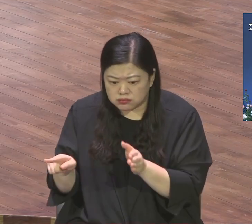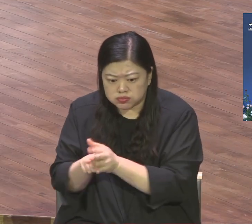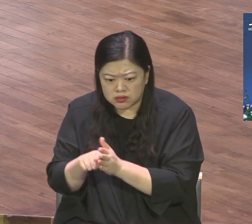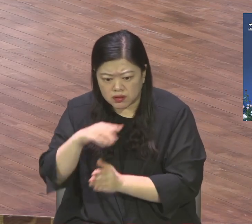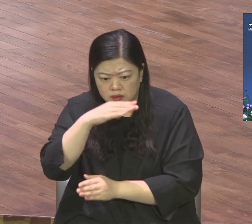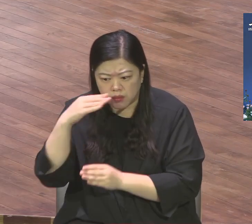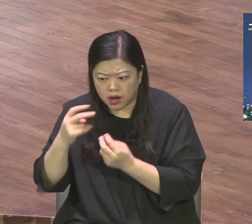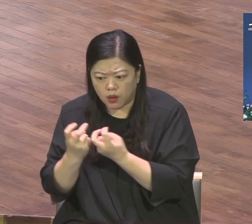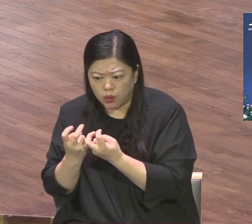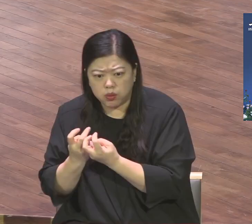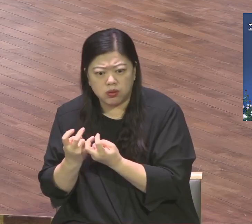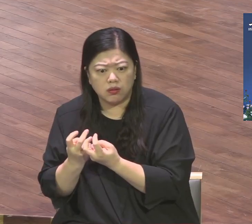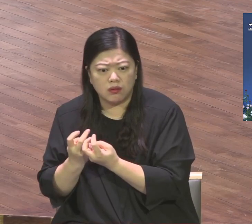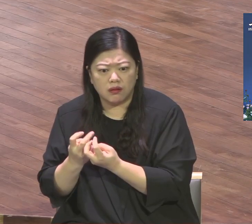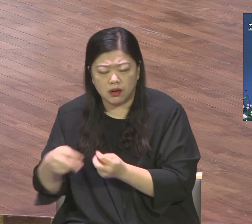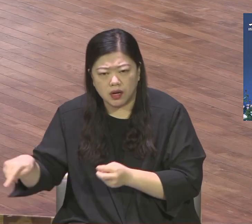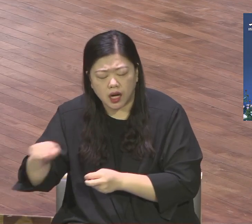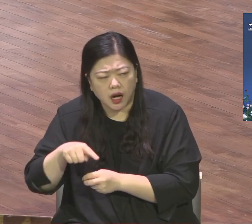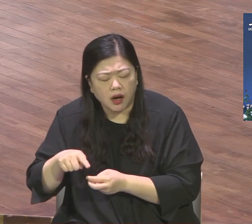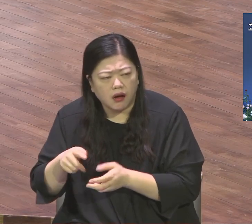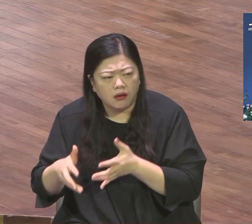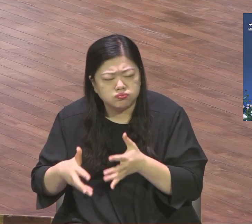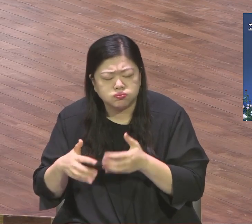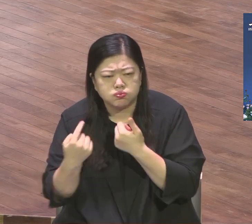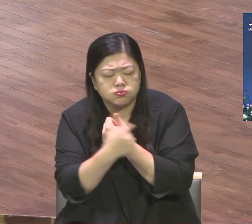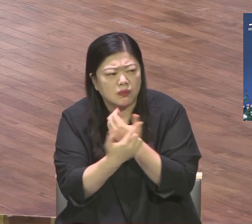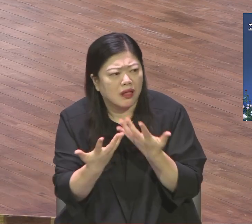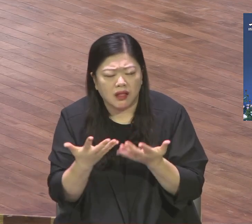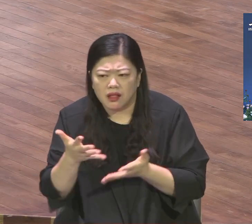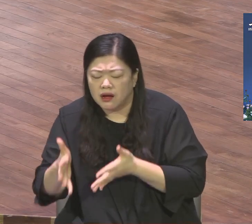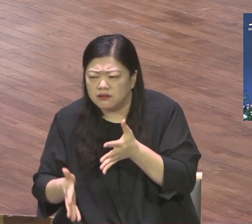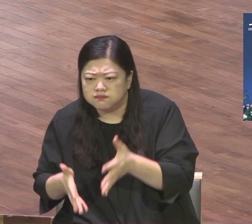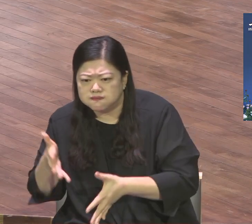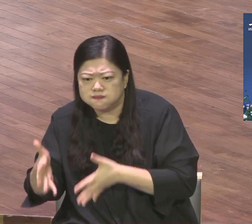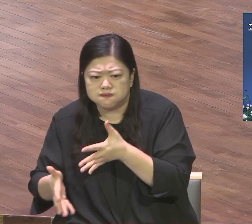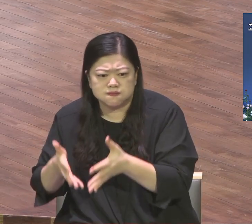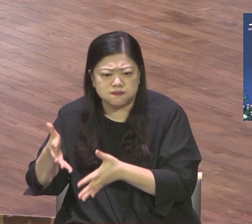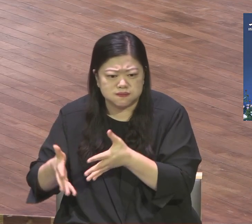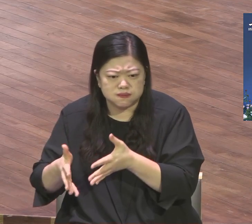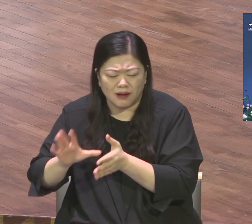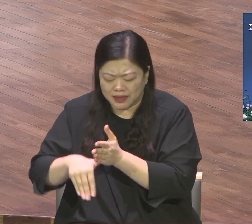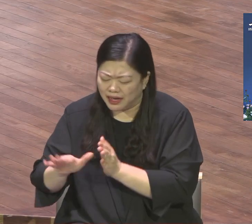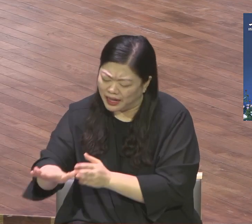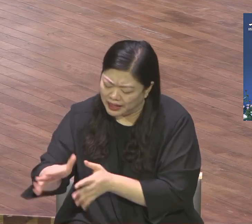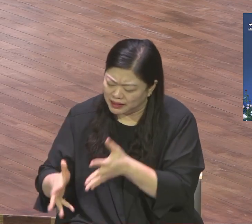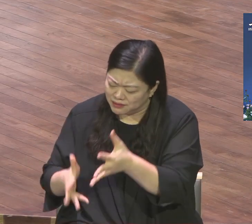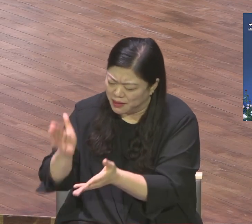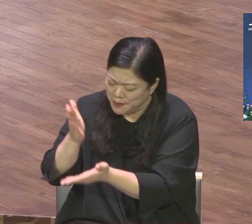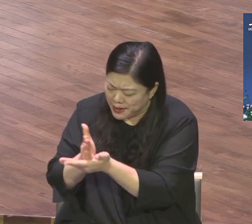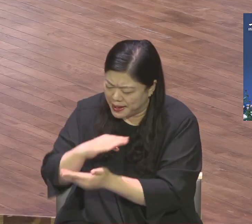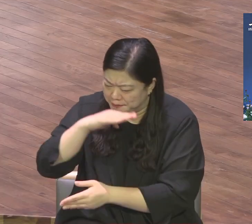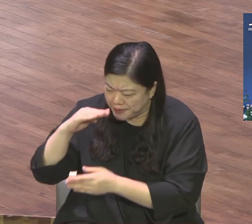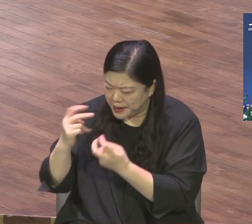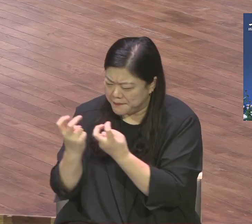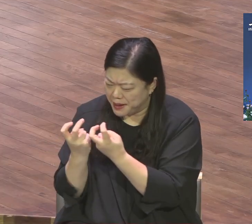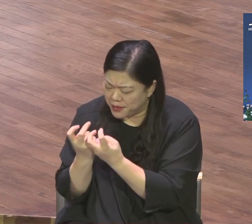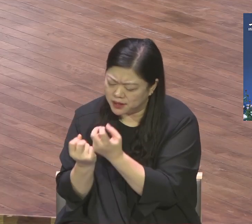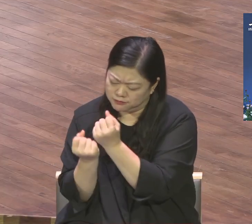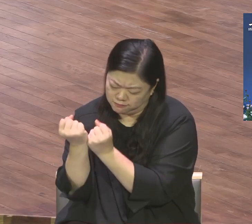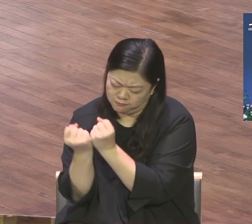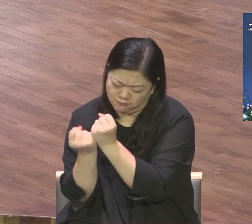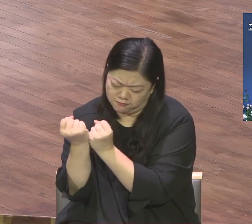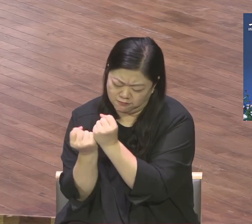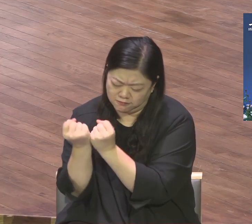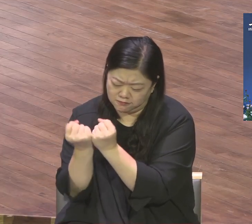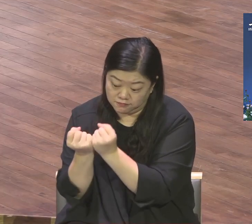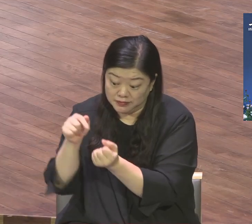서서 하나님의 뜻과 계획에 맞는 올바른 신앙생활을 할 수 있도록 인도하기 위해서